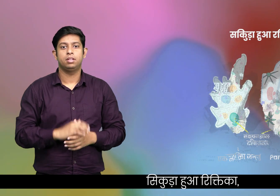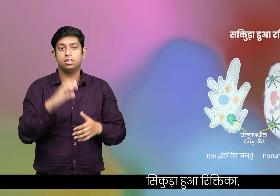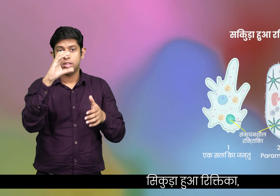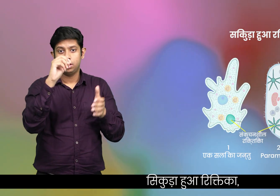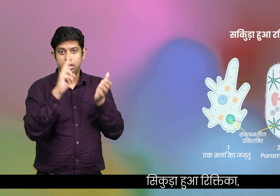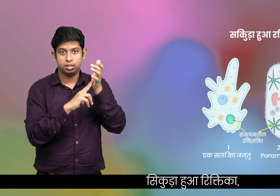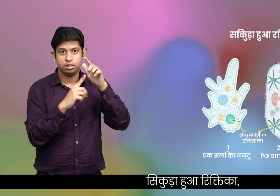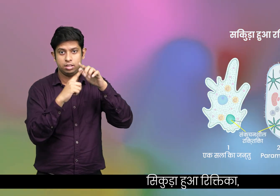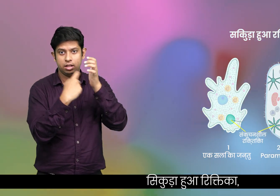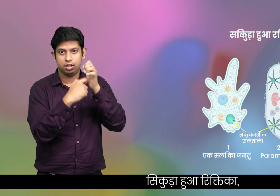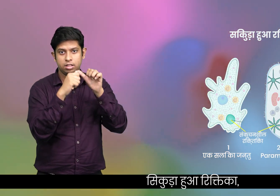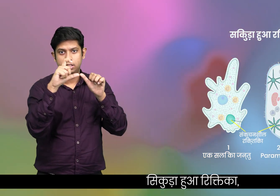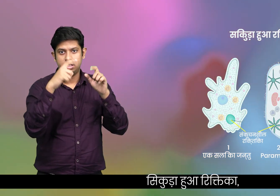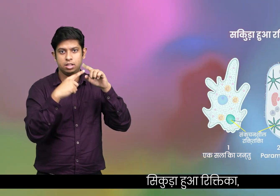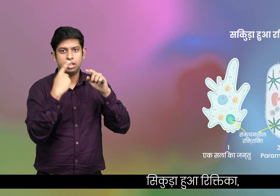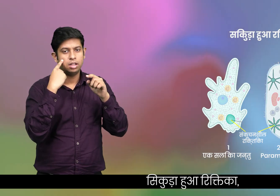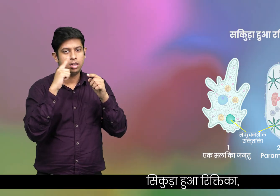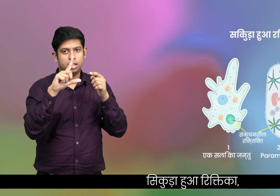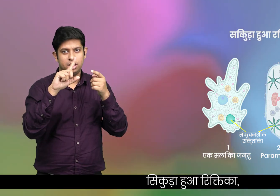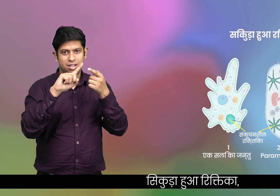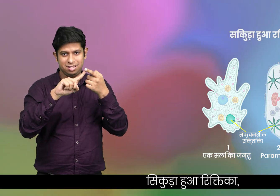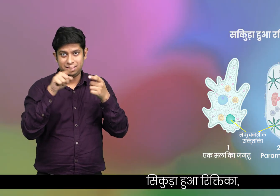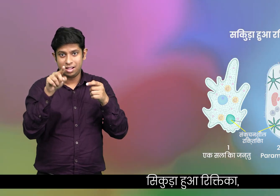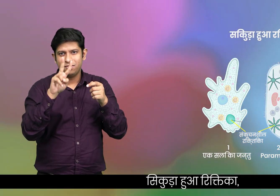सिकुड़ा हुआ रिक्तिका,